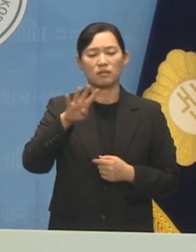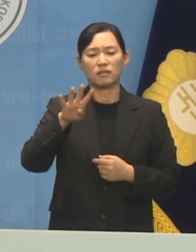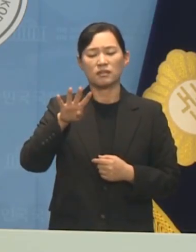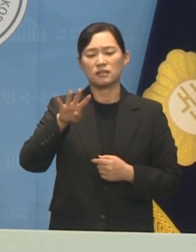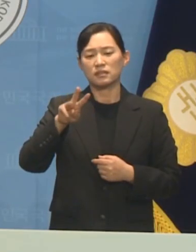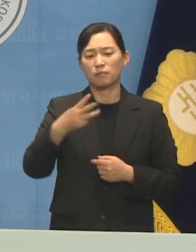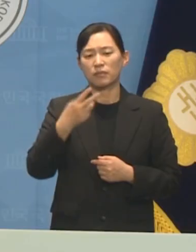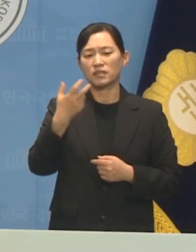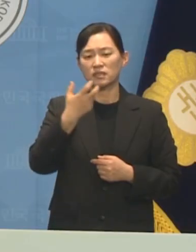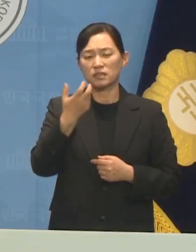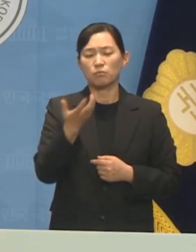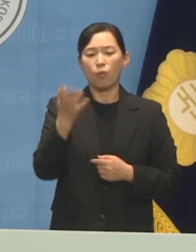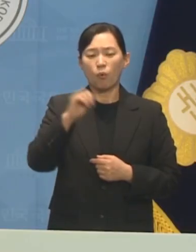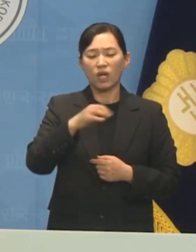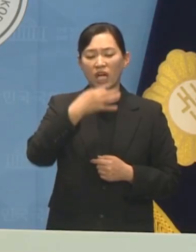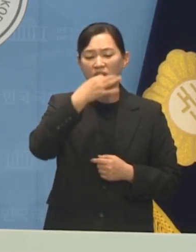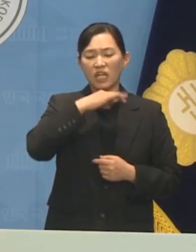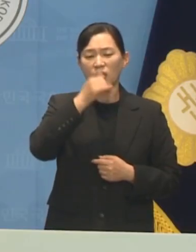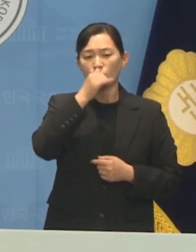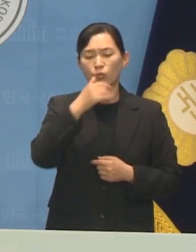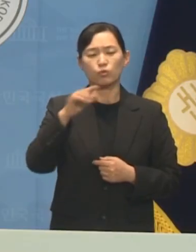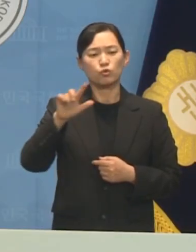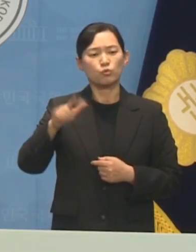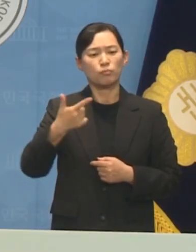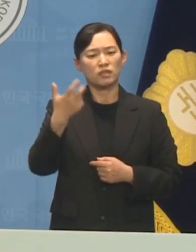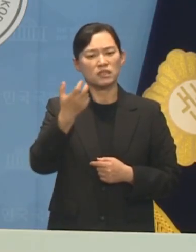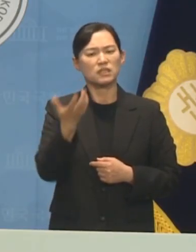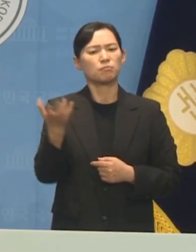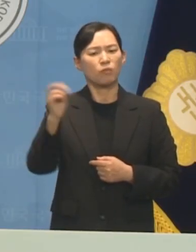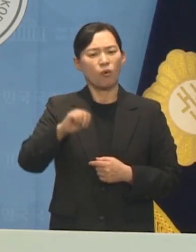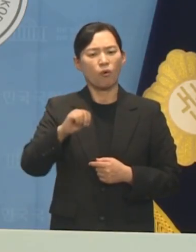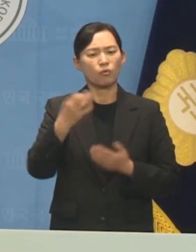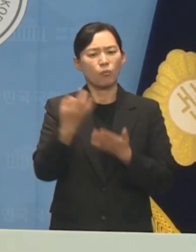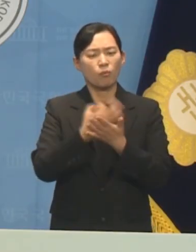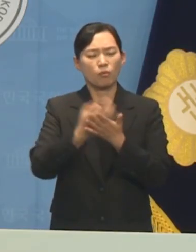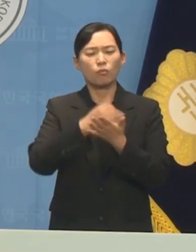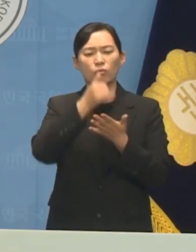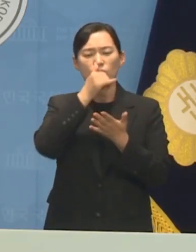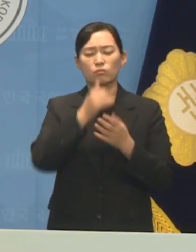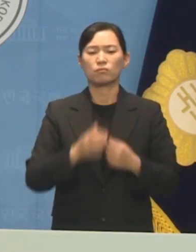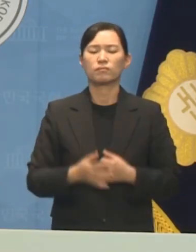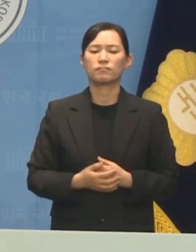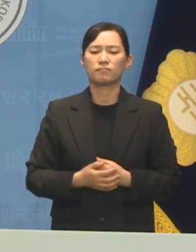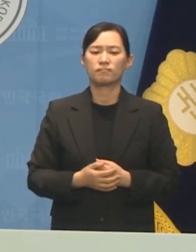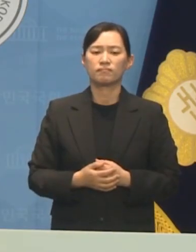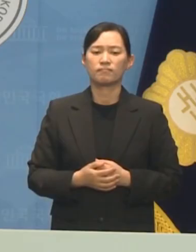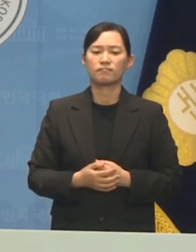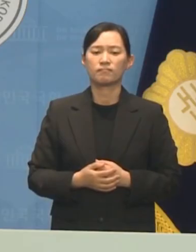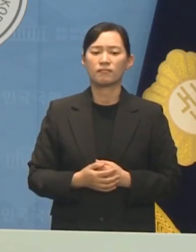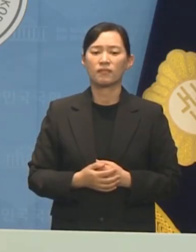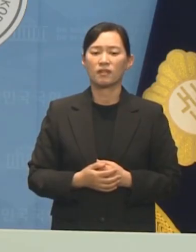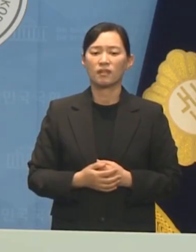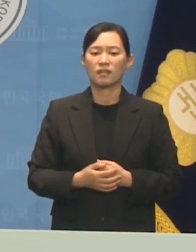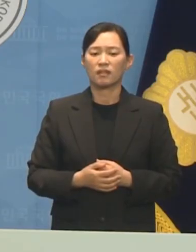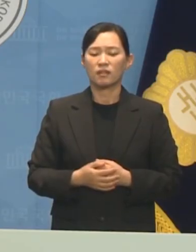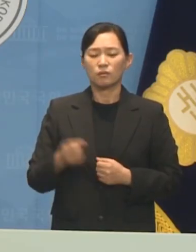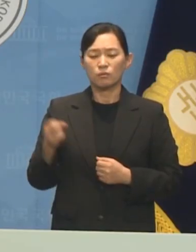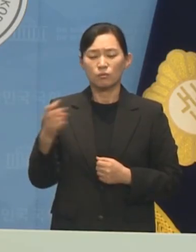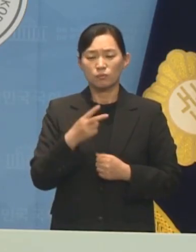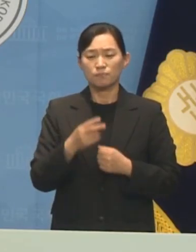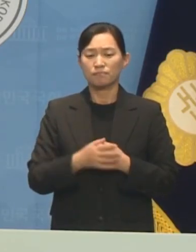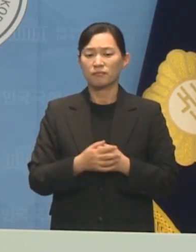4,735억 원에 영업이익이 670억, 영업이익률이 14.2%나 됩니다. 여기에 사내